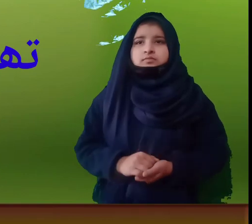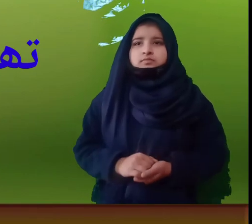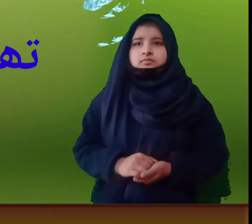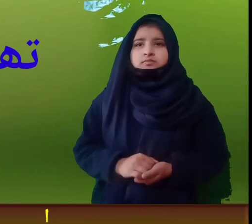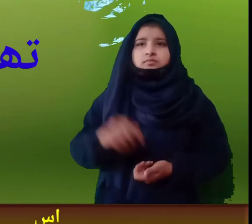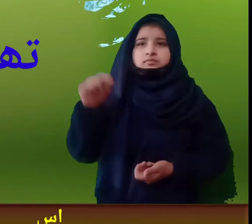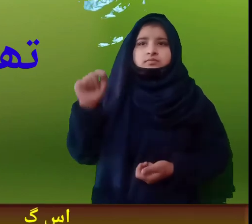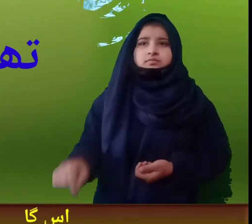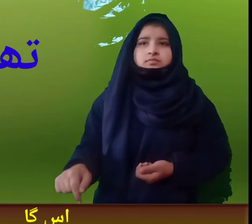इस